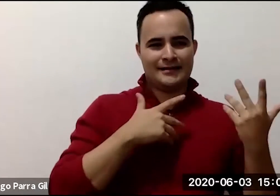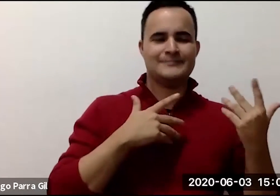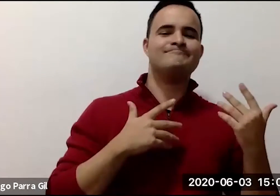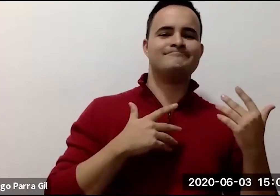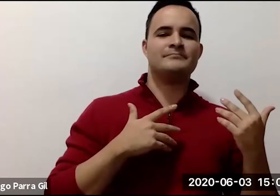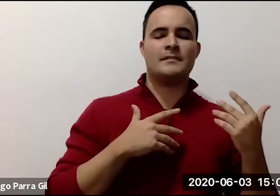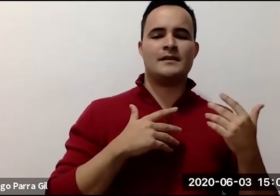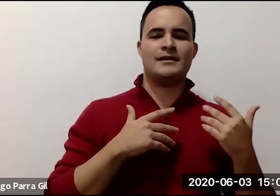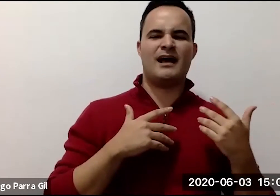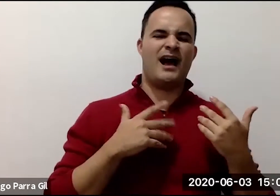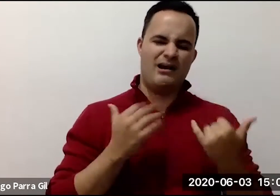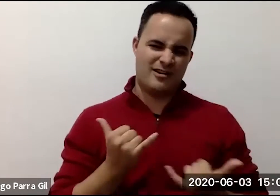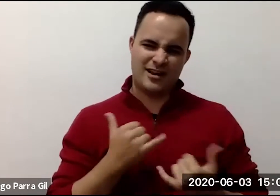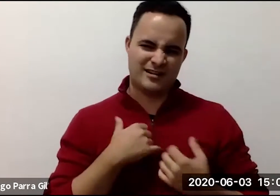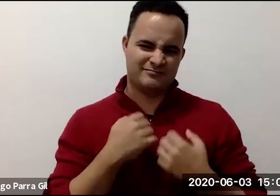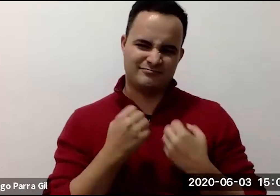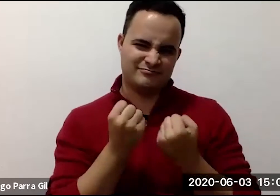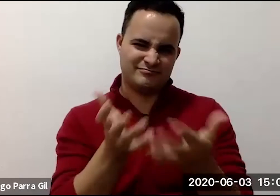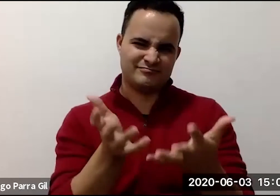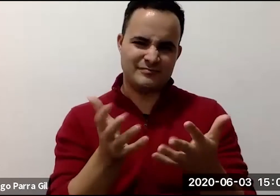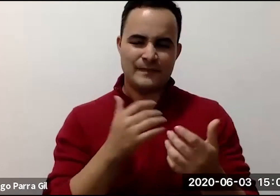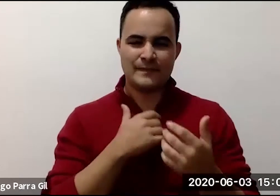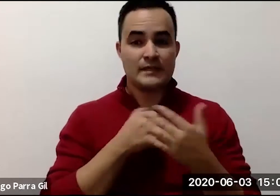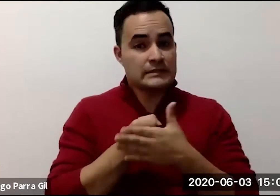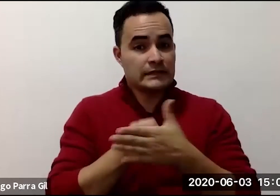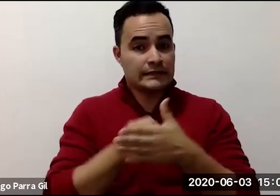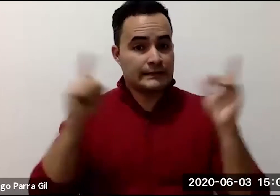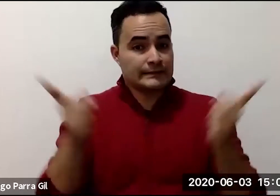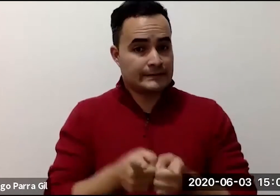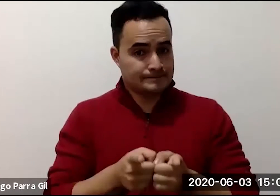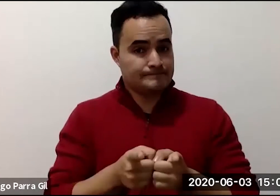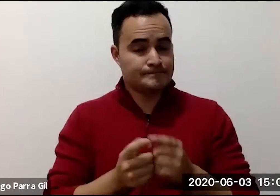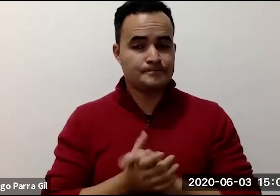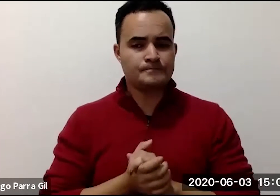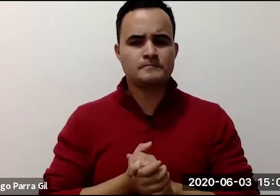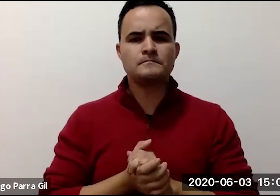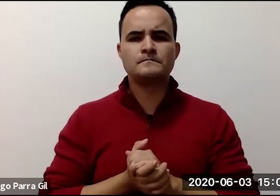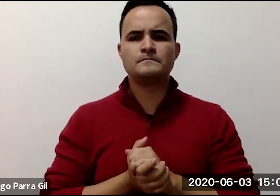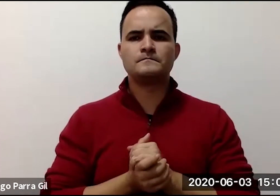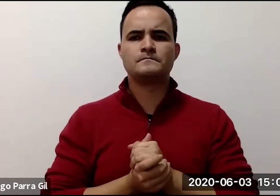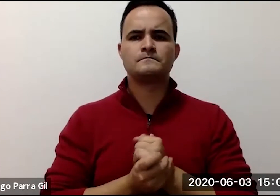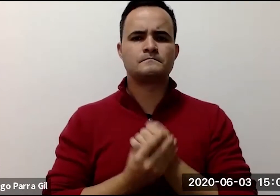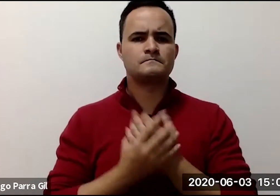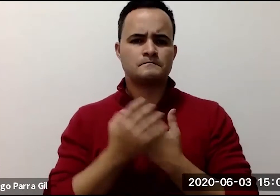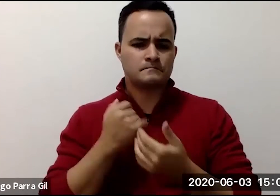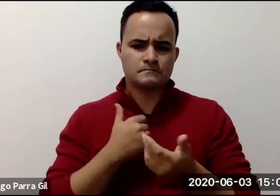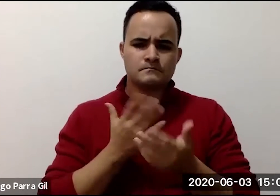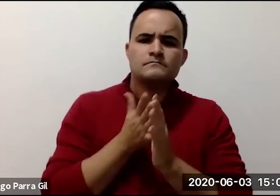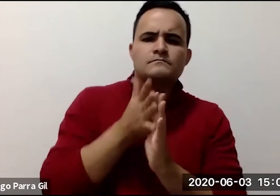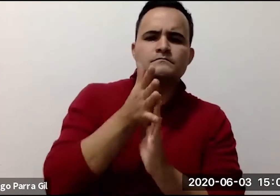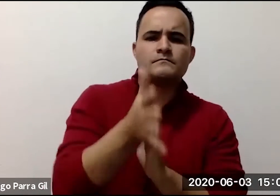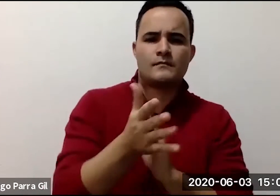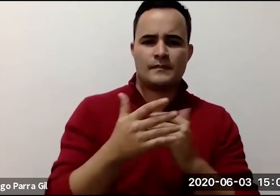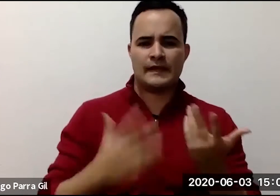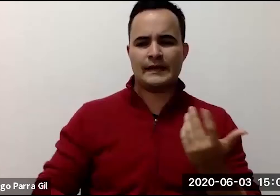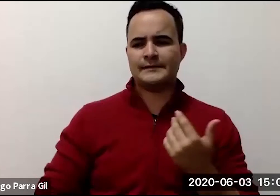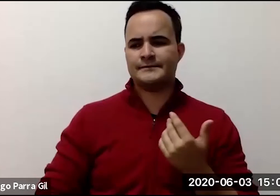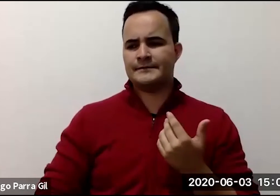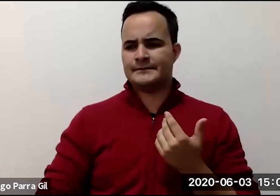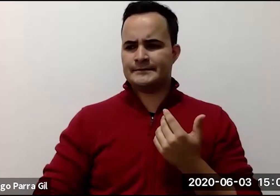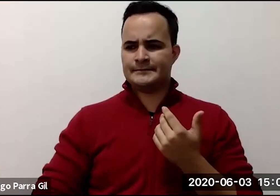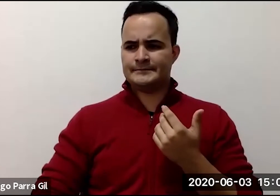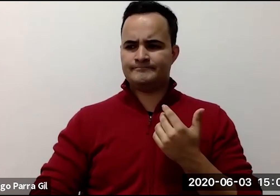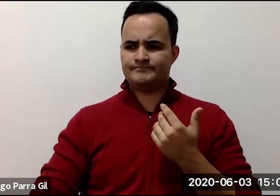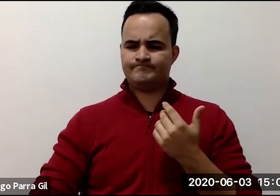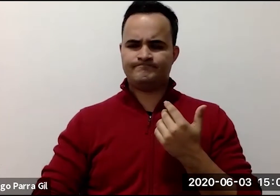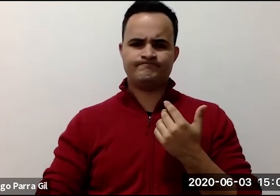ser breve, ¿cierto? Porque la planteo como una relación dialógica, ¿cierto? No un absoluto,